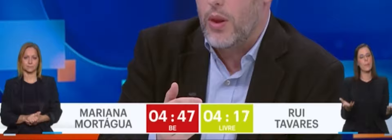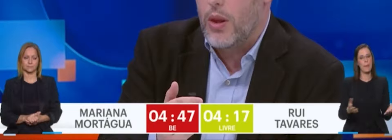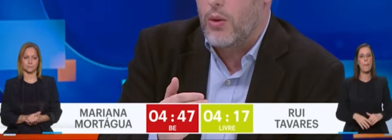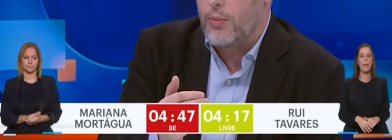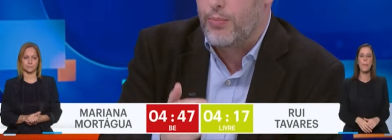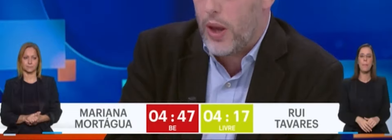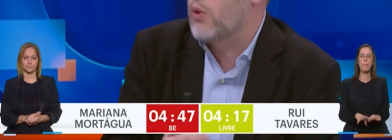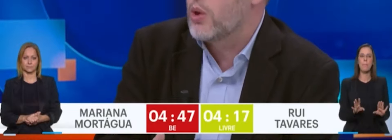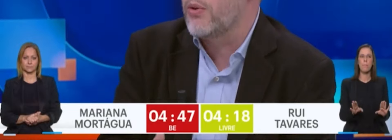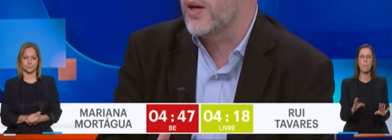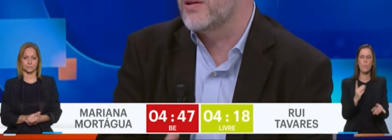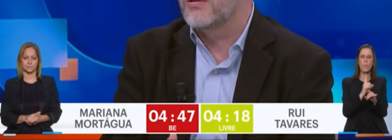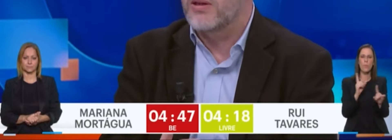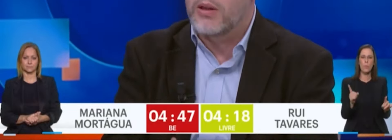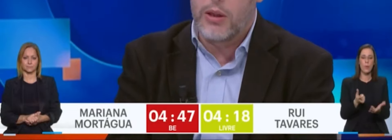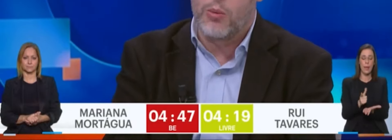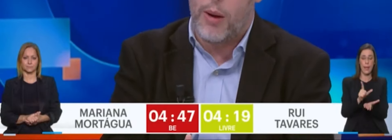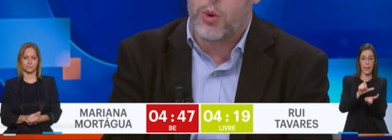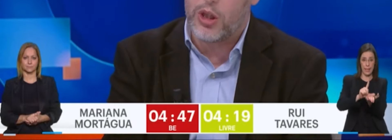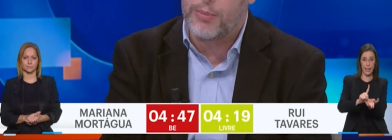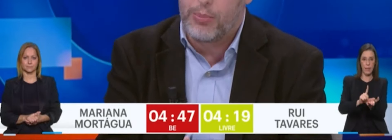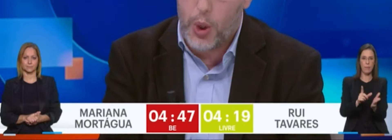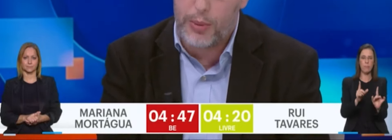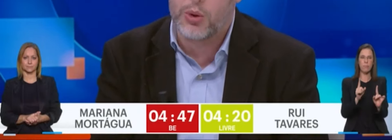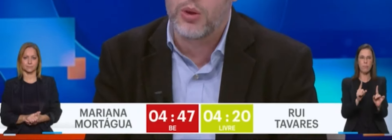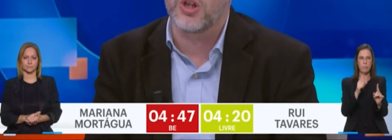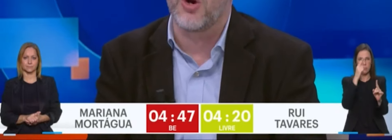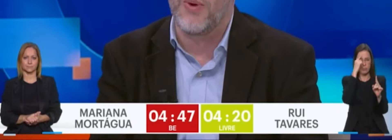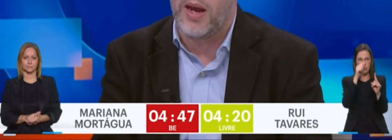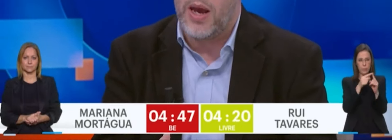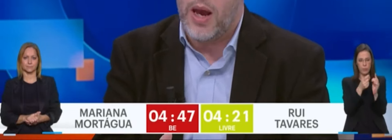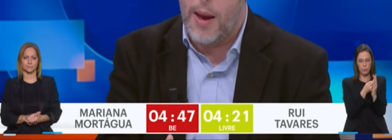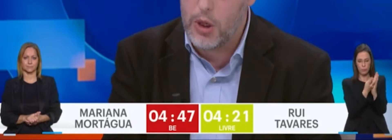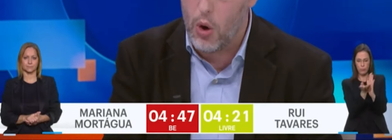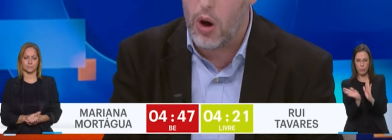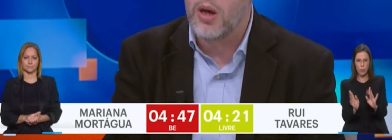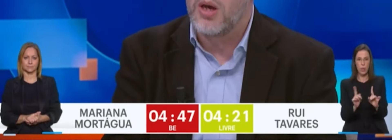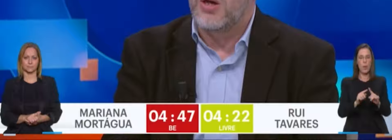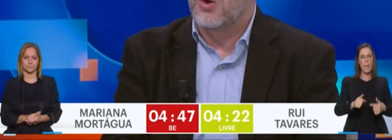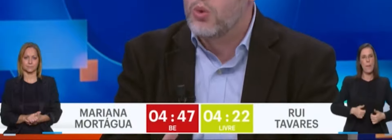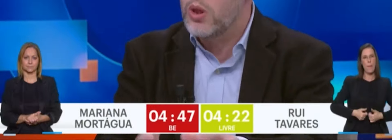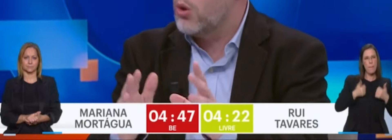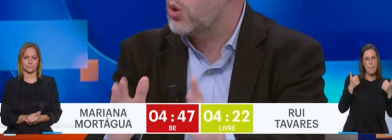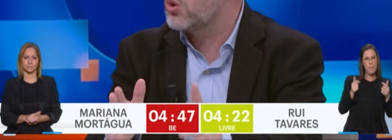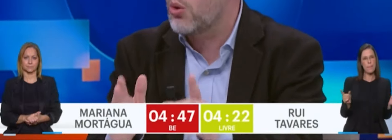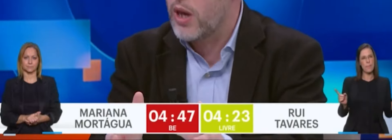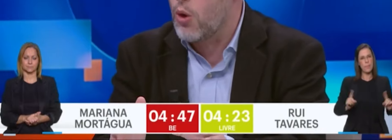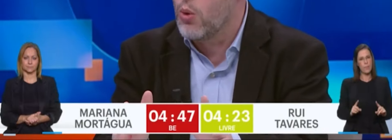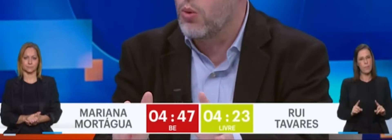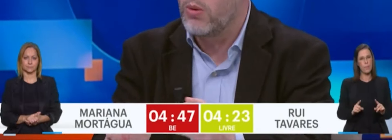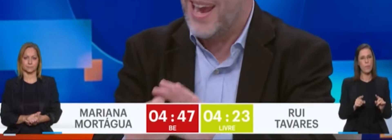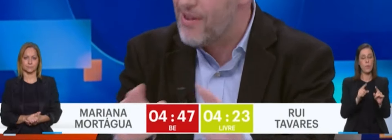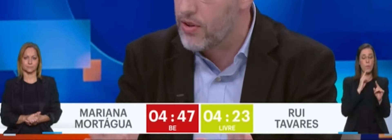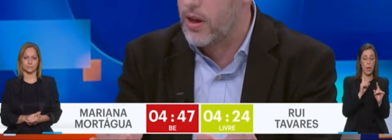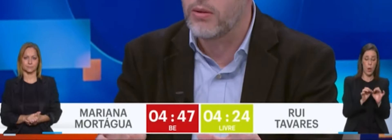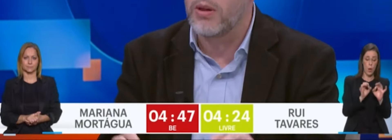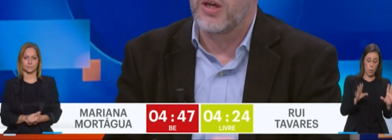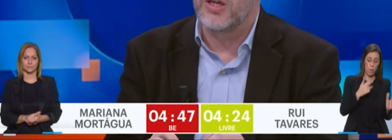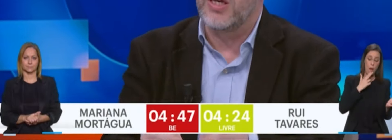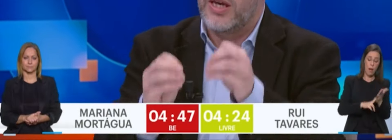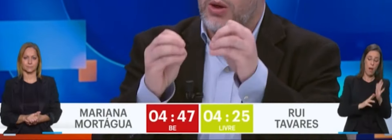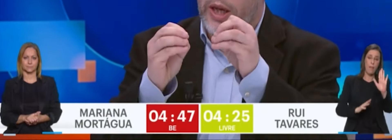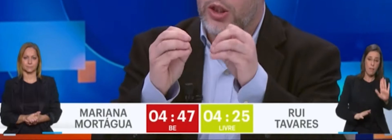eh porque é que o livro acredita que uma abordagem proibicionista não é a melhor num diagnóstico que é comum é